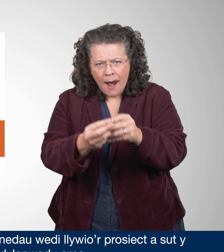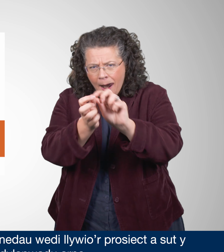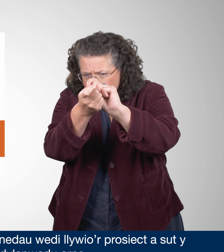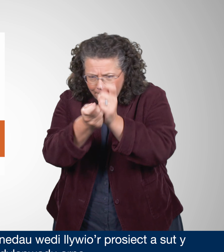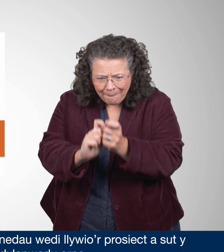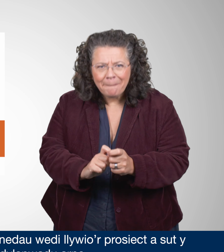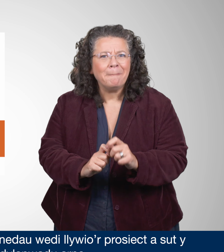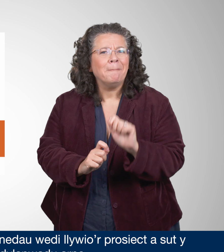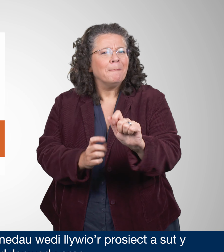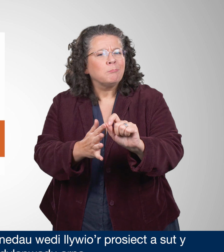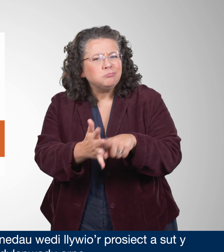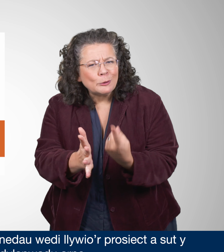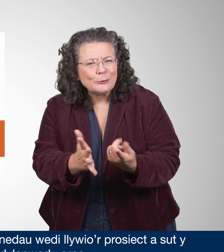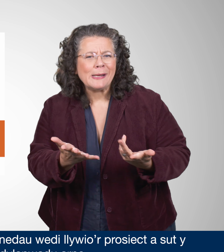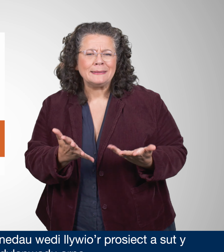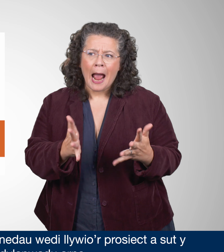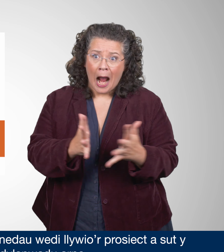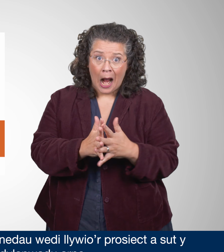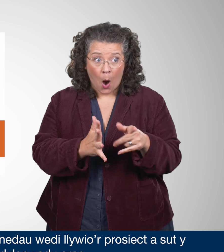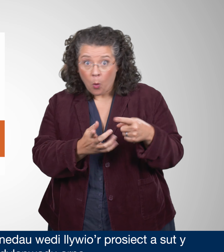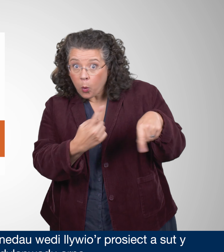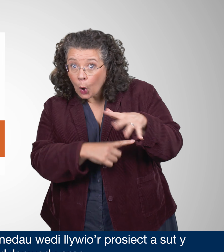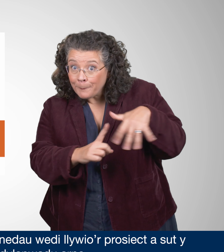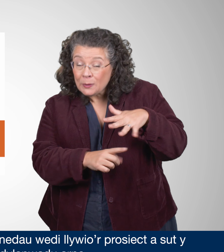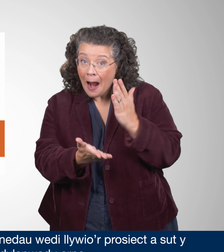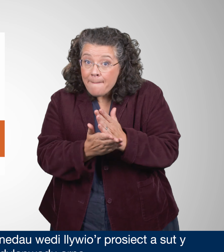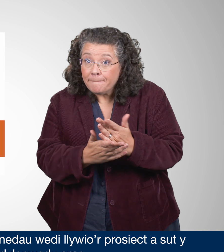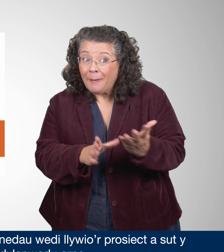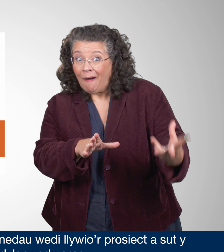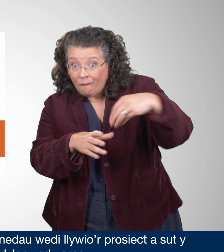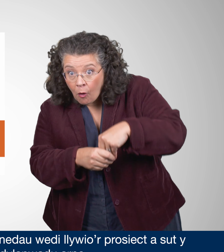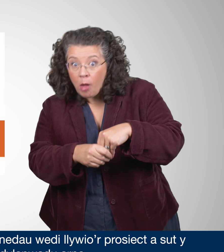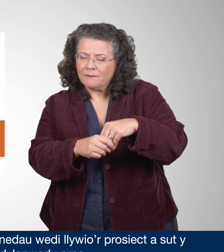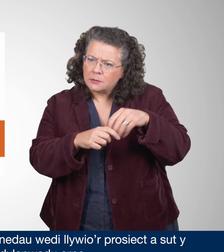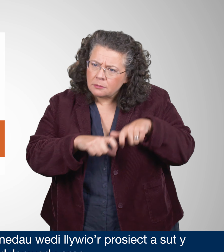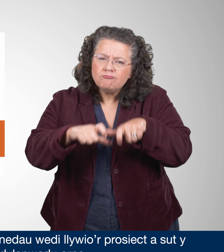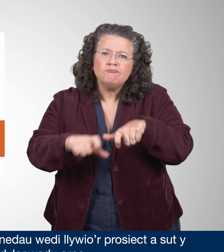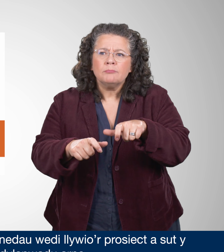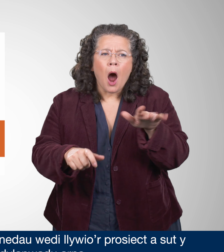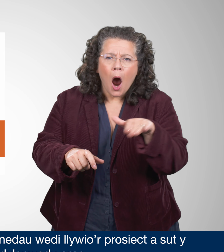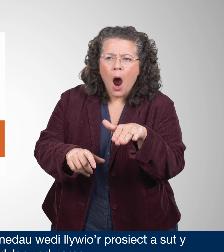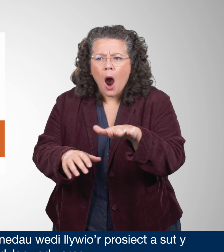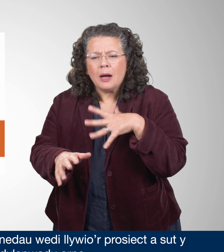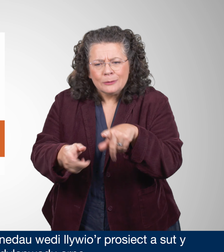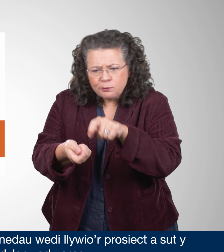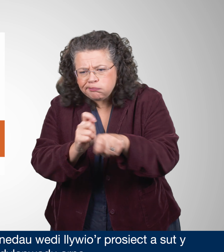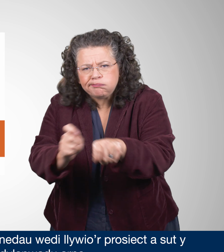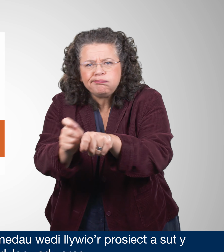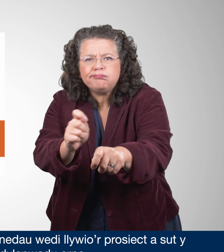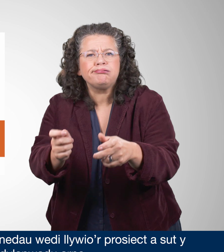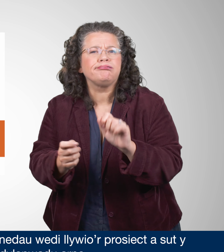wedi lliwio'r prosiect a sut y byddant yn parhau i ddylanwadu